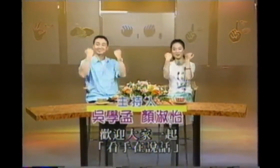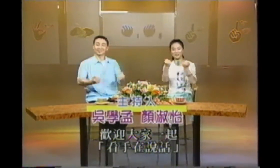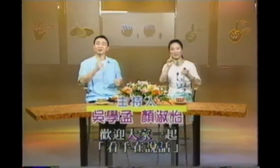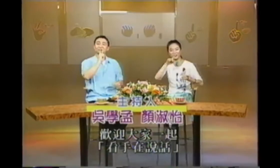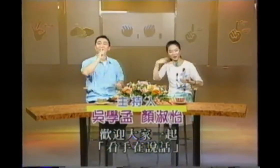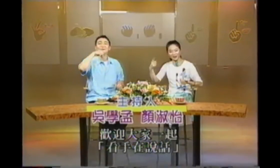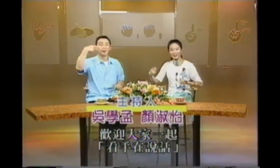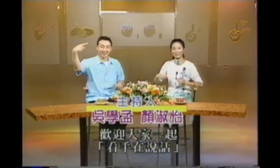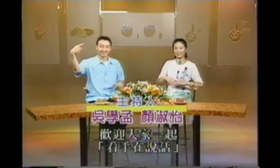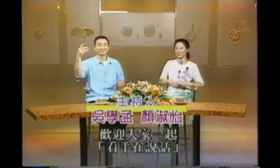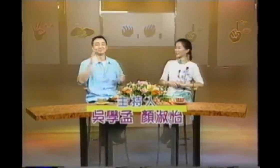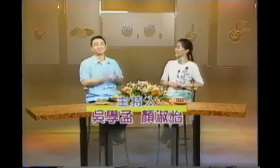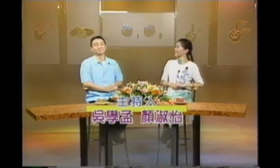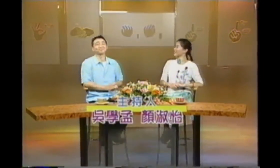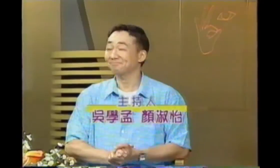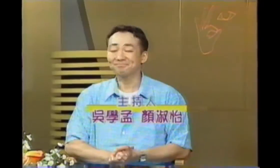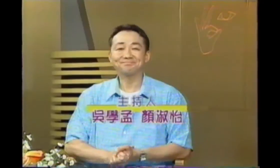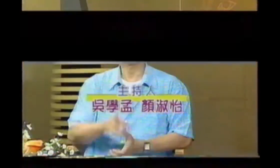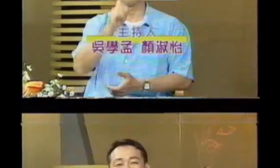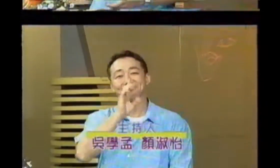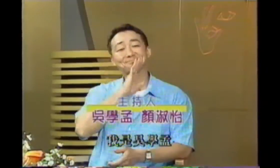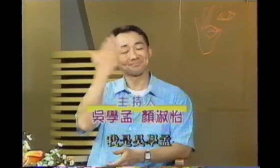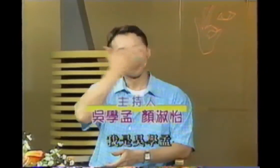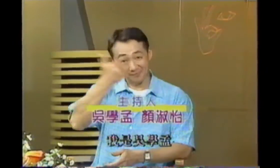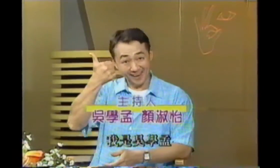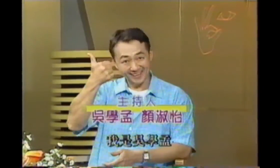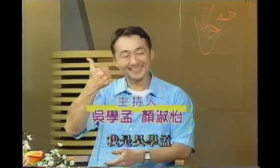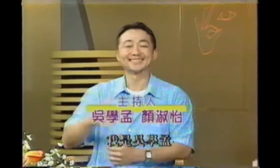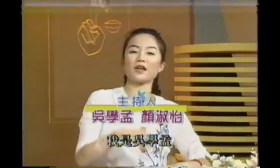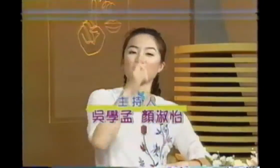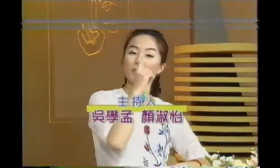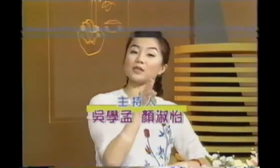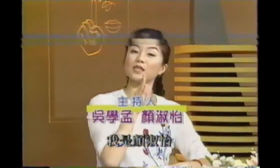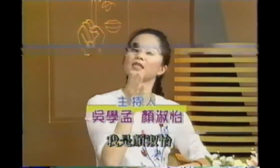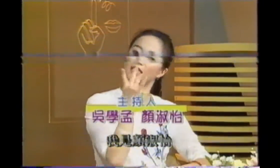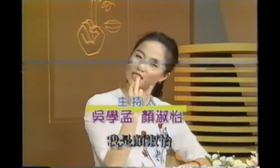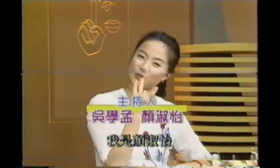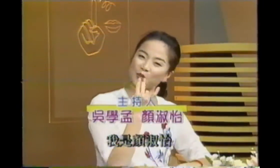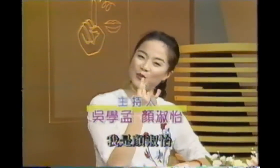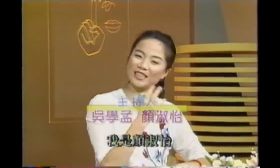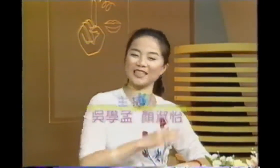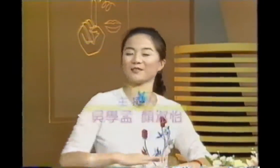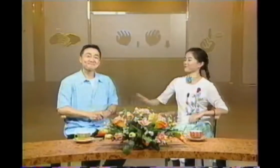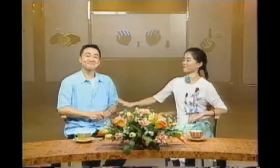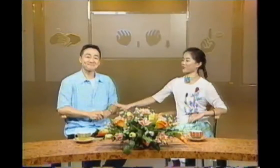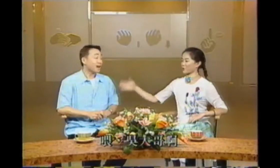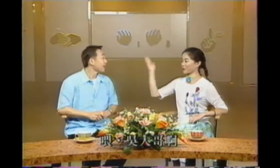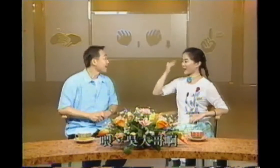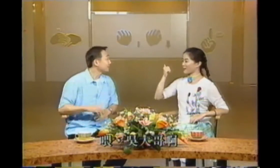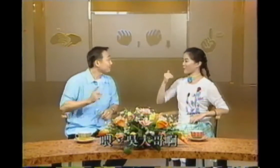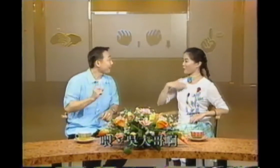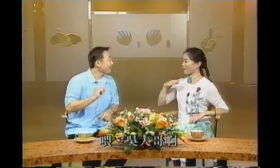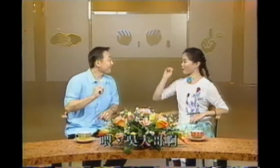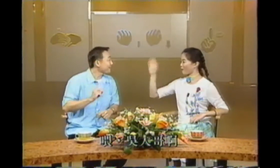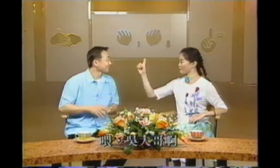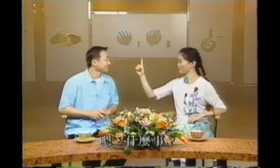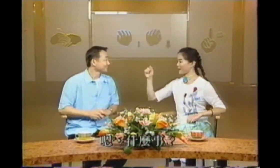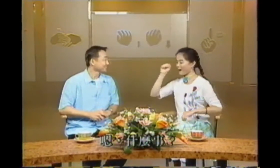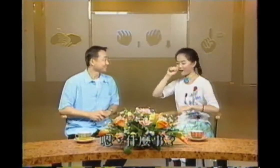手在说话。 我是吴学梦， 我是严淑仪。哎，吴大哥啊， 我 要告诉